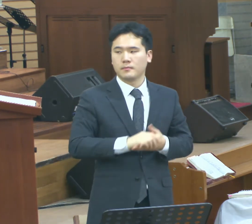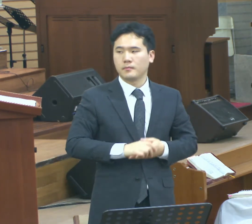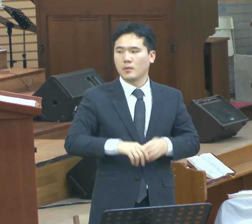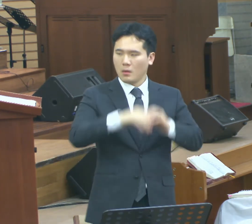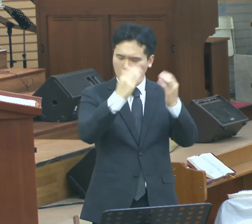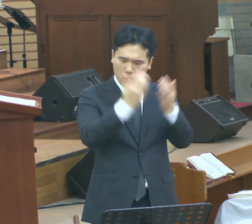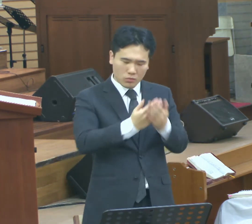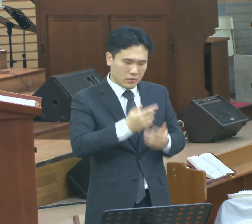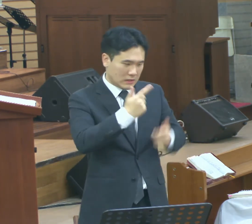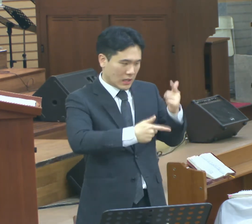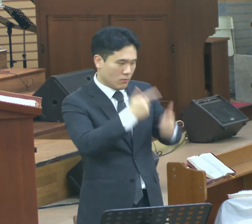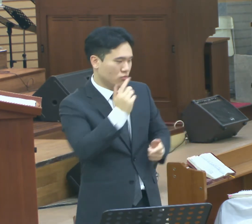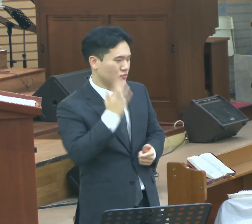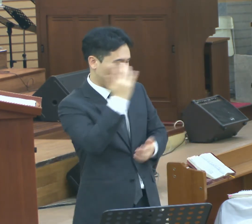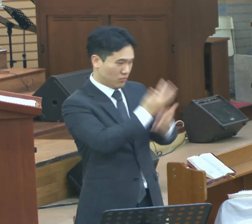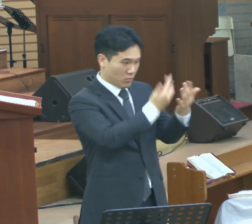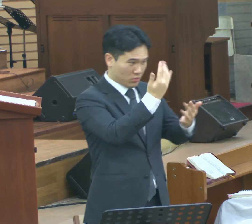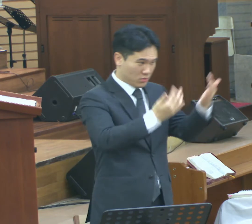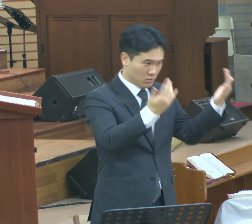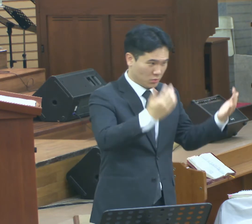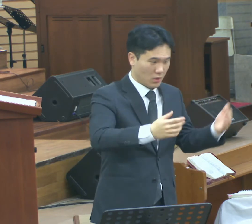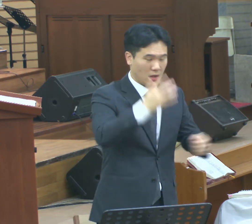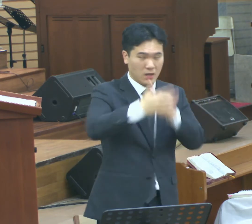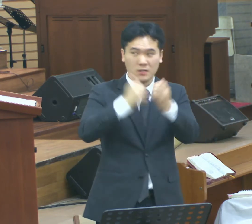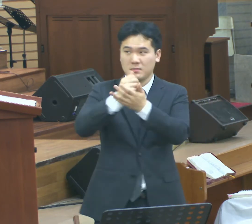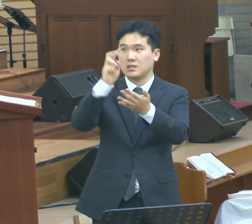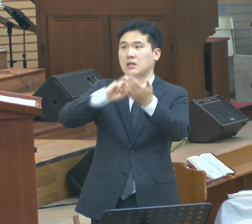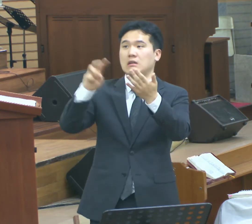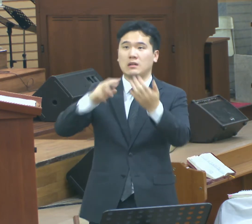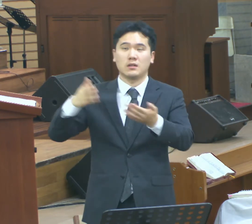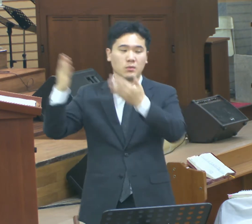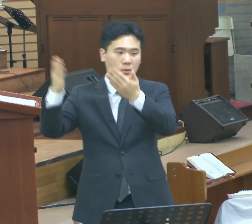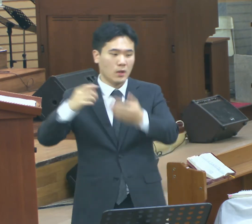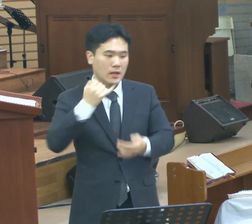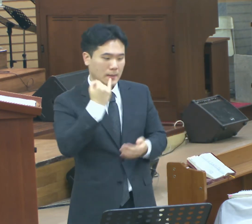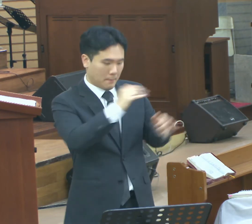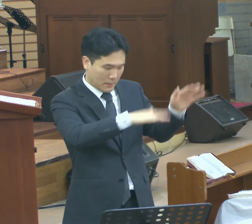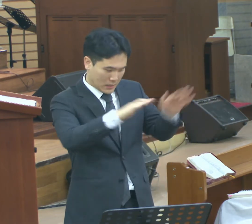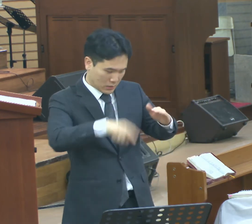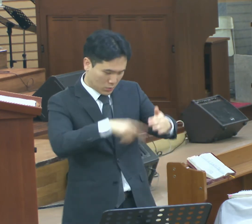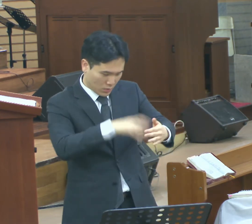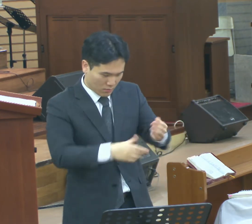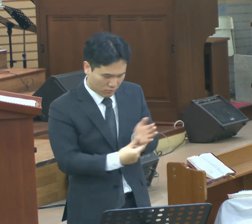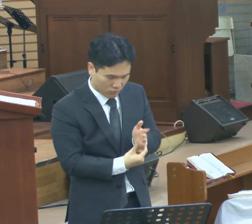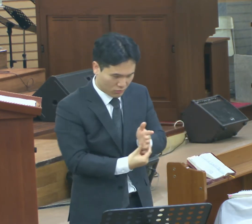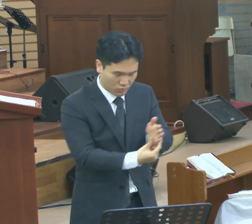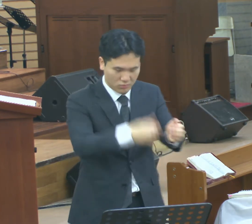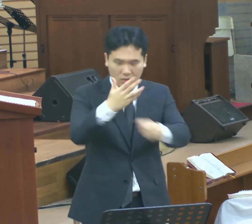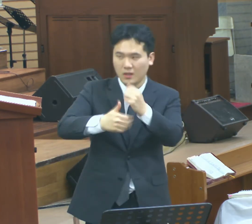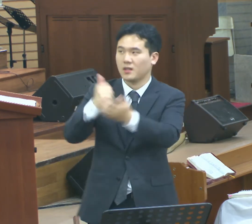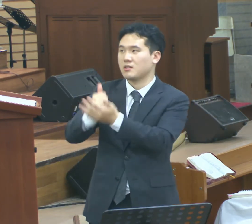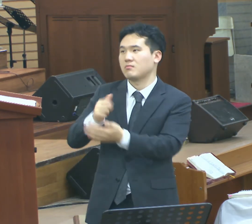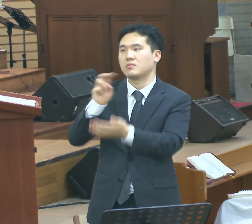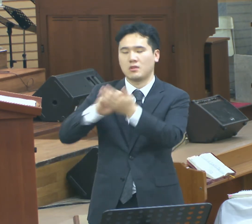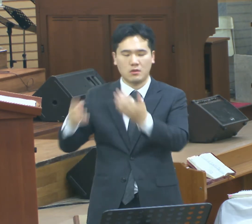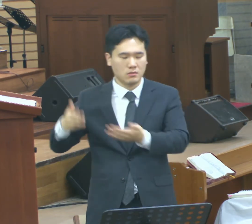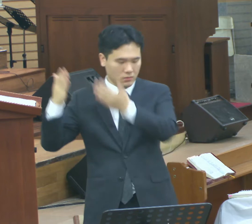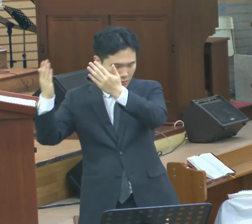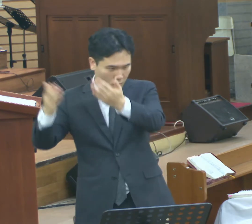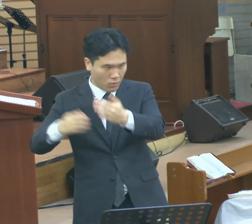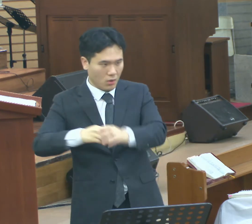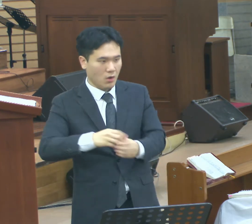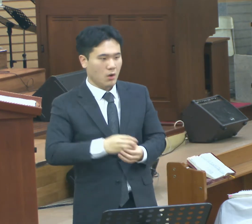많은 수목들이 오늘도 하나님을 찬양하고 저 바닷속에 물고기들이 하나님을 노래해요. 하나님께 영광을 올려드려요. 고래가